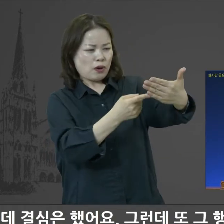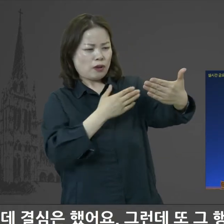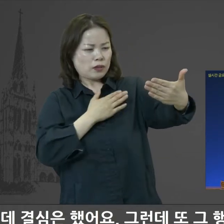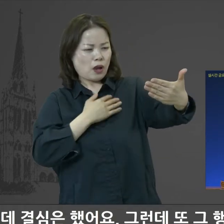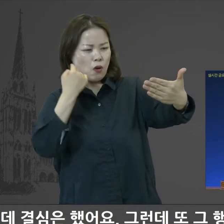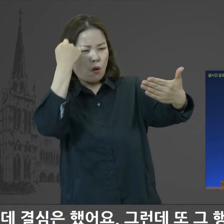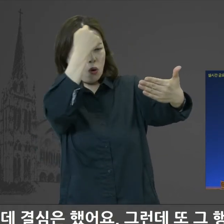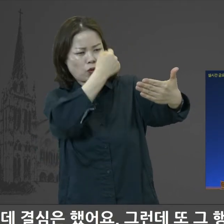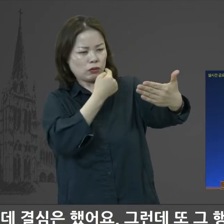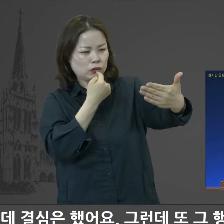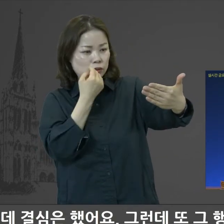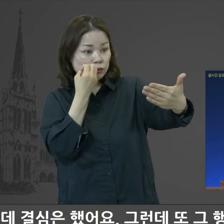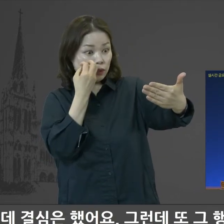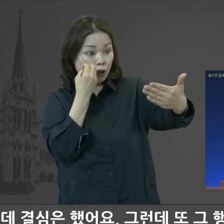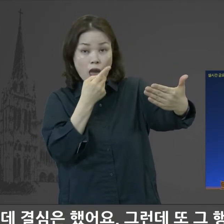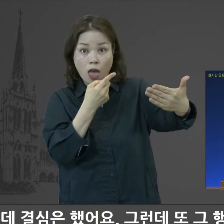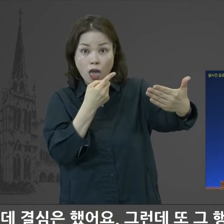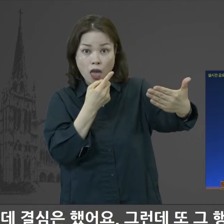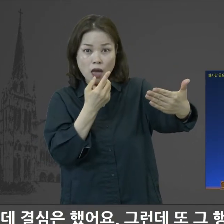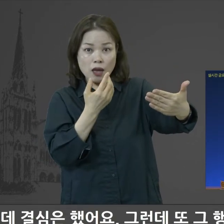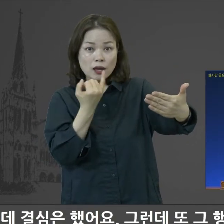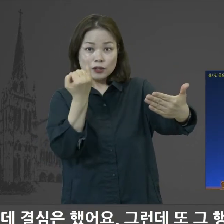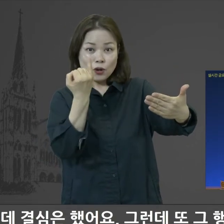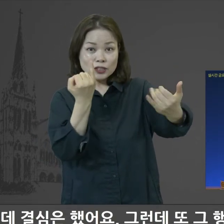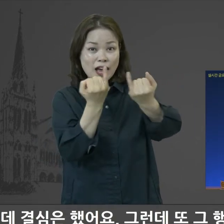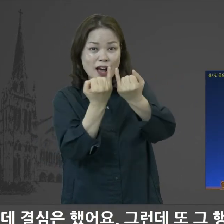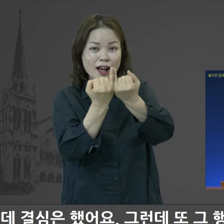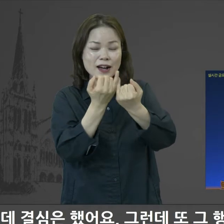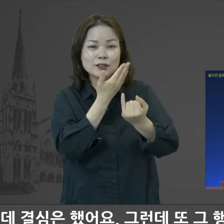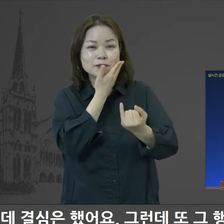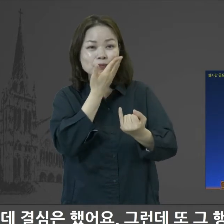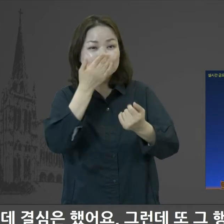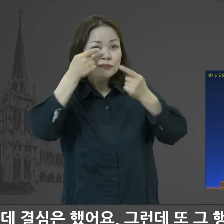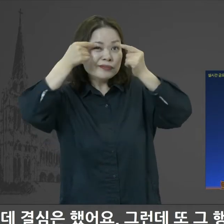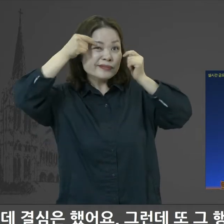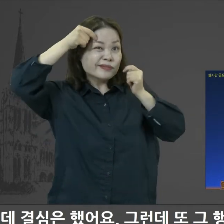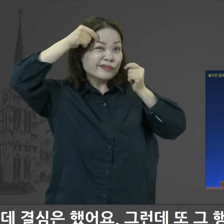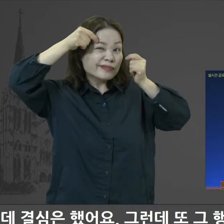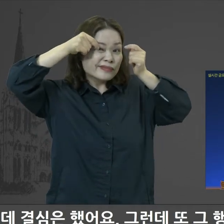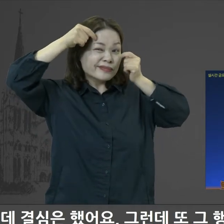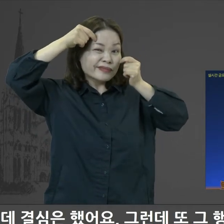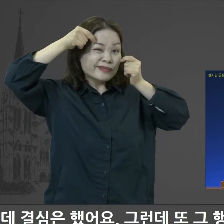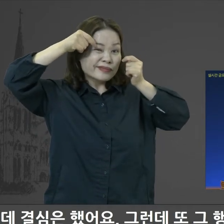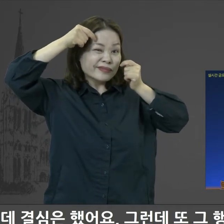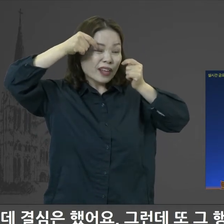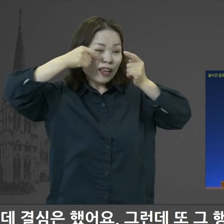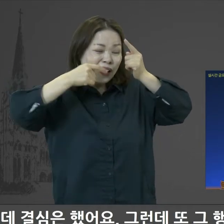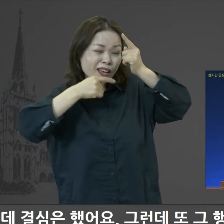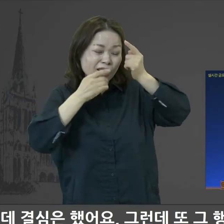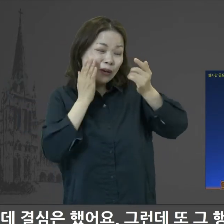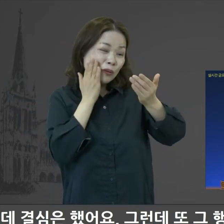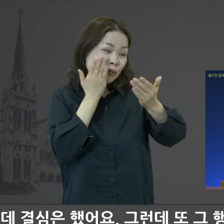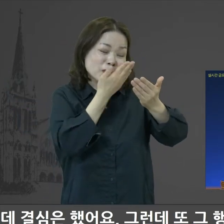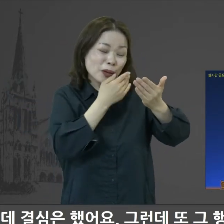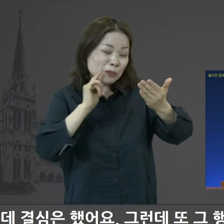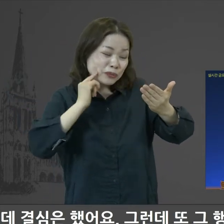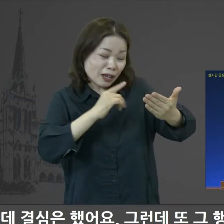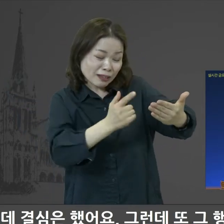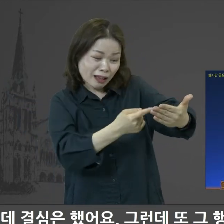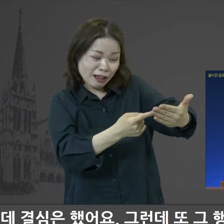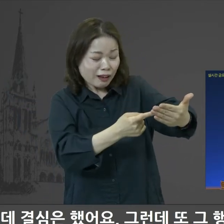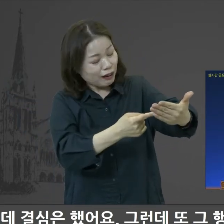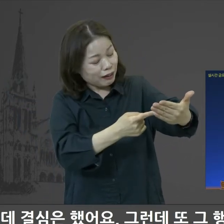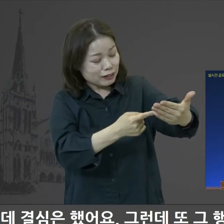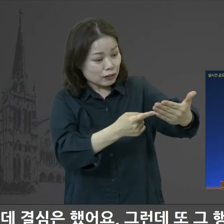내 얼굴이 이상한 거야. 여자분들 화장을 했는데 왼쪽 오른쪽이 짝눈으로 화장을 했어. 이거 안 된다. 이거 어떻게 이렇게 됐어?